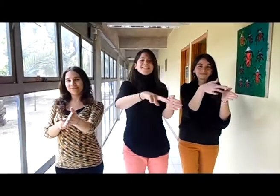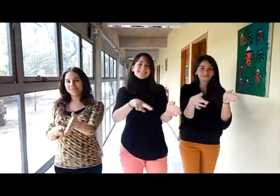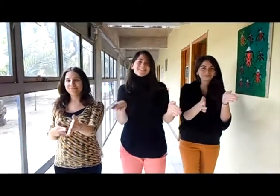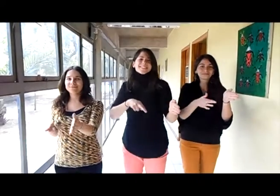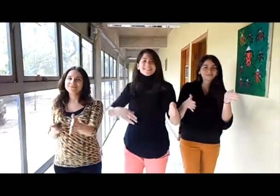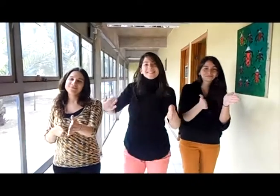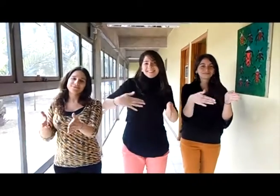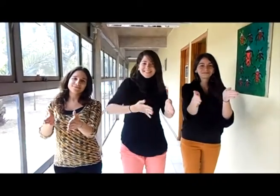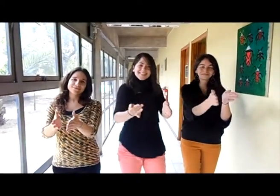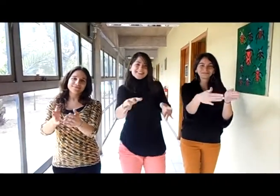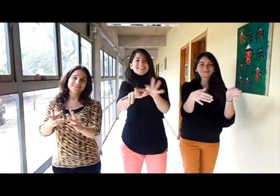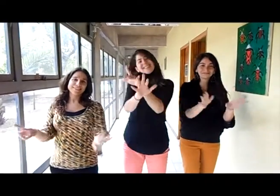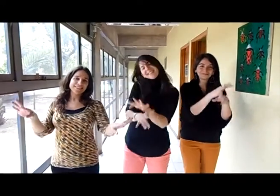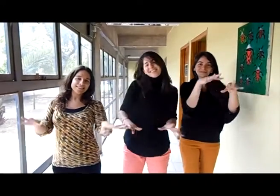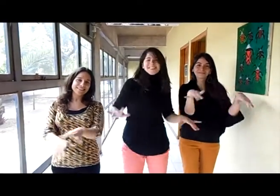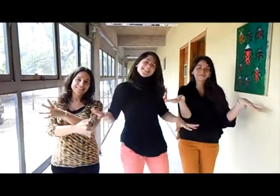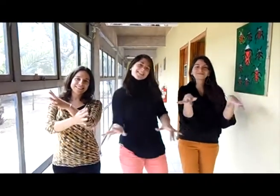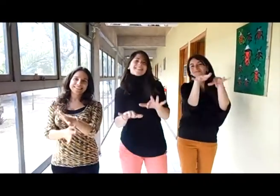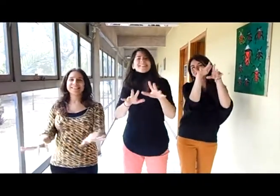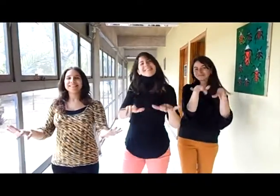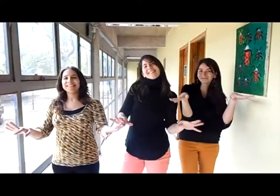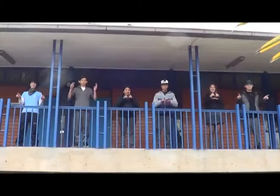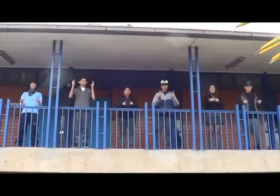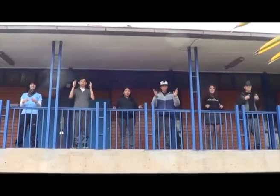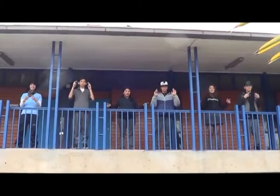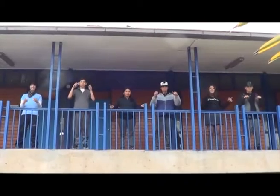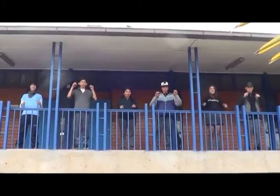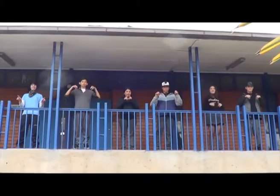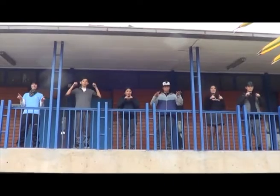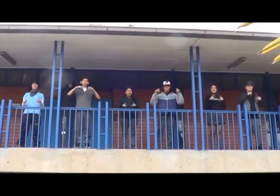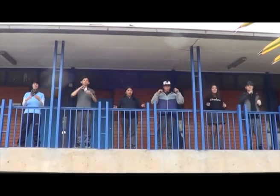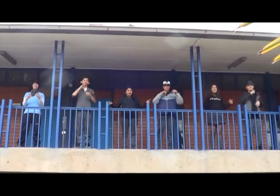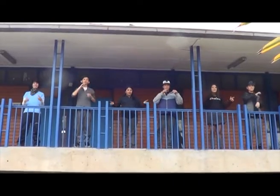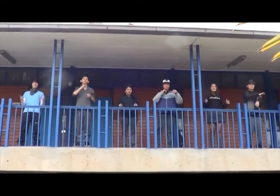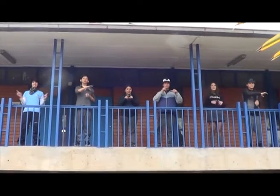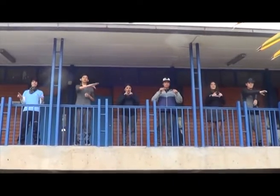río que camina hacia el mar, ojalá que llueva café.